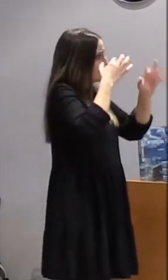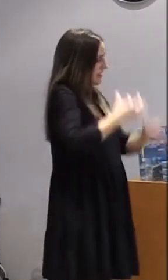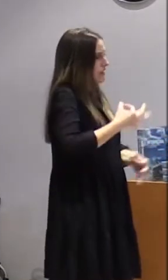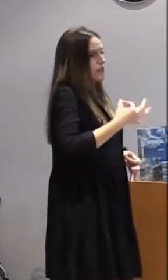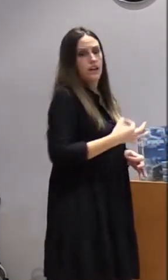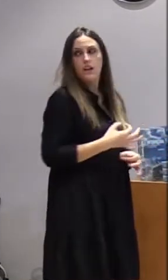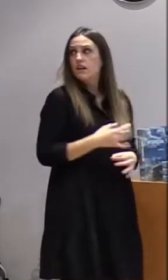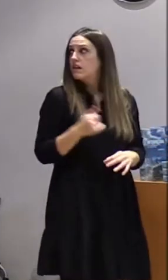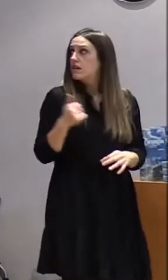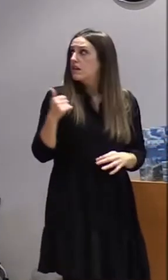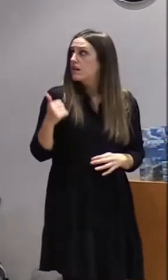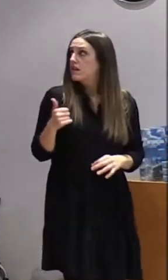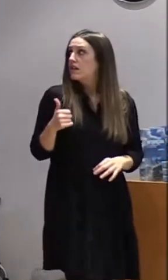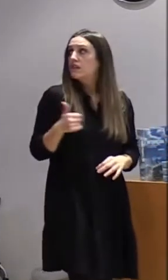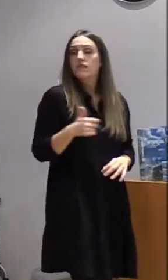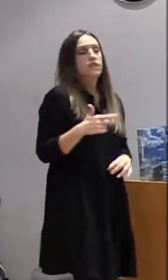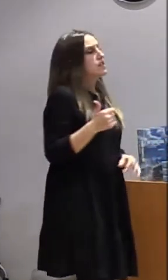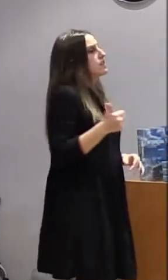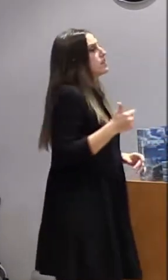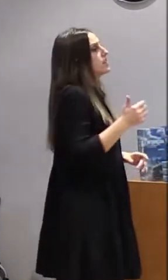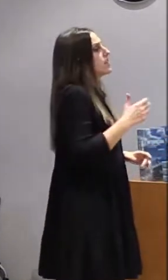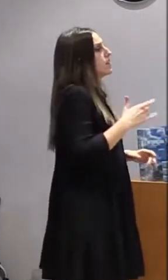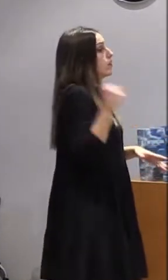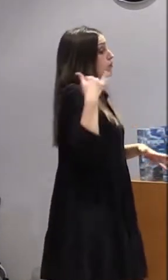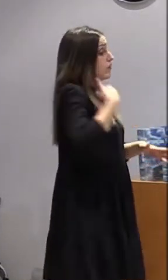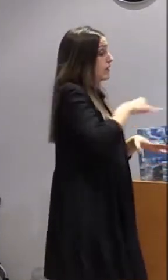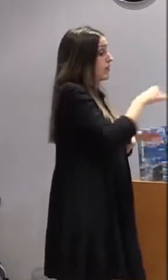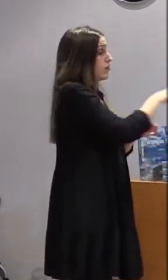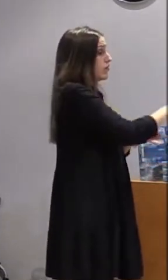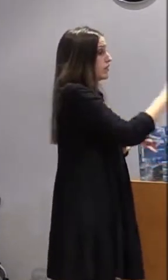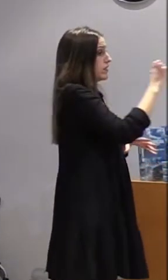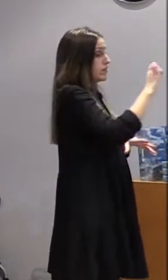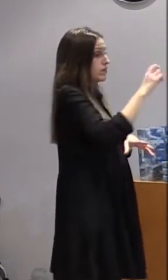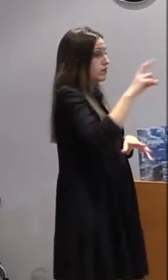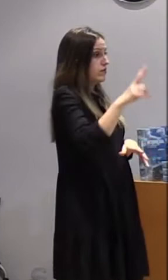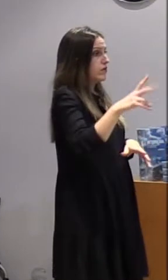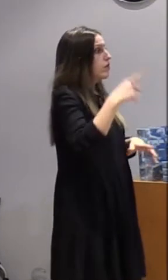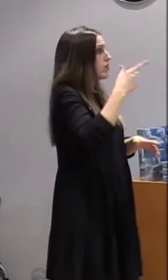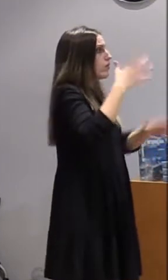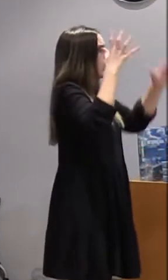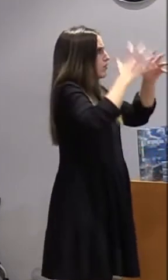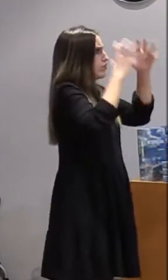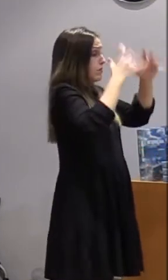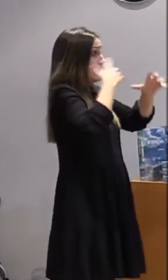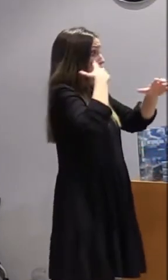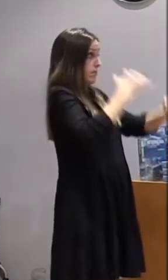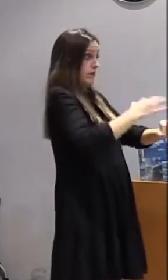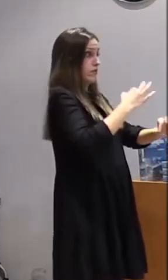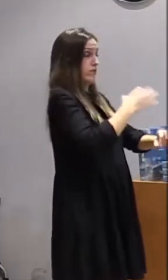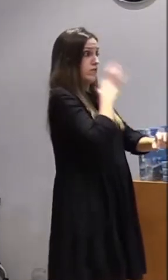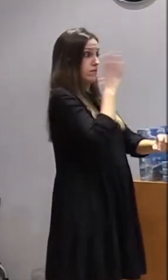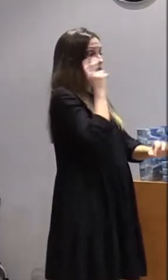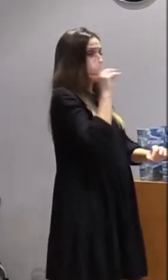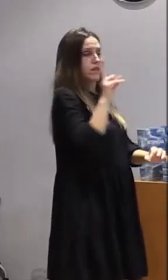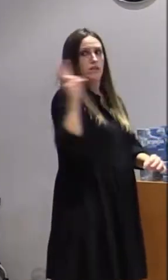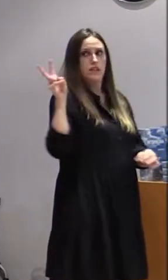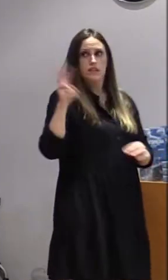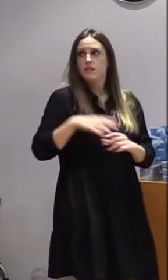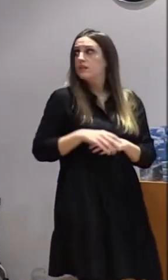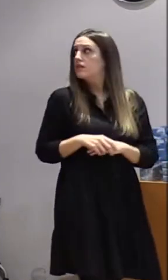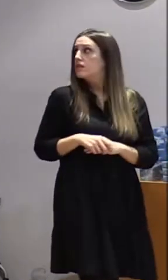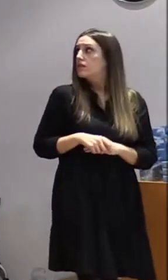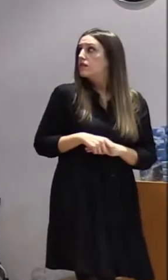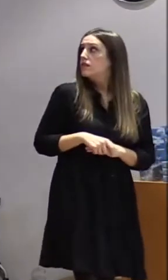en un aeropuerto de Estados Unidos, un día que una tormenta de las peligrosas afectó al aeropuerto. Y digo de las peligrosas porque veis que lo